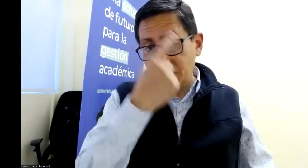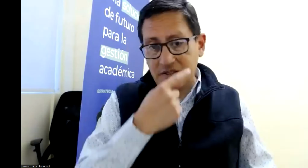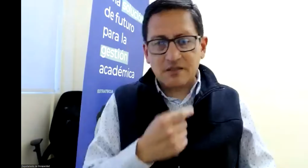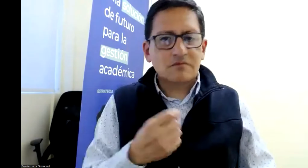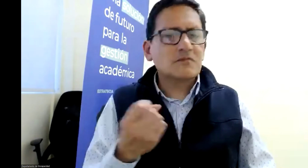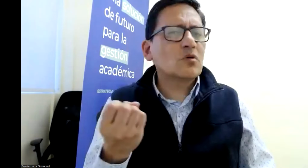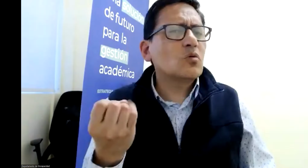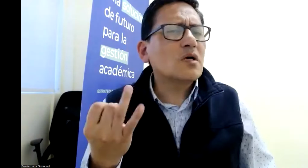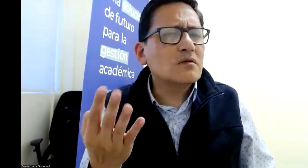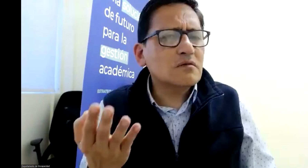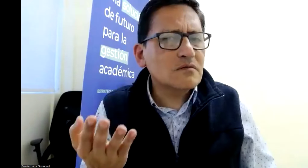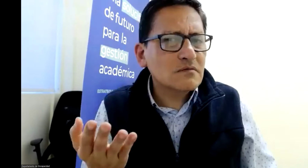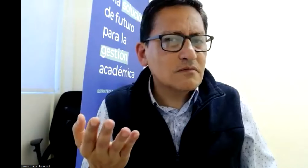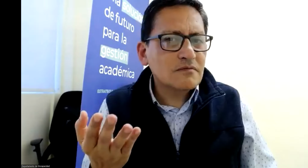expresión fácil cuántos